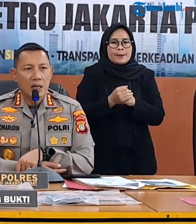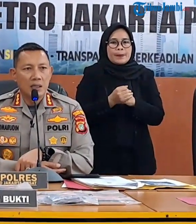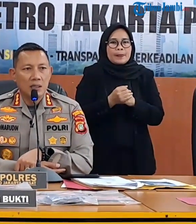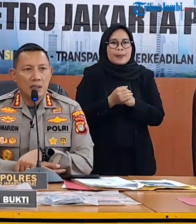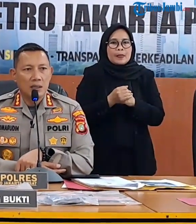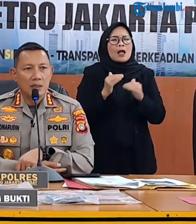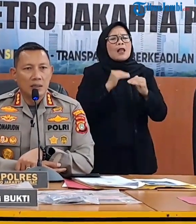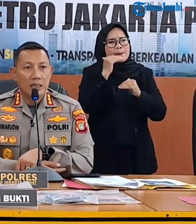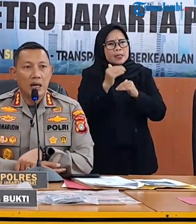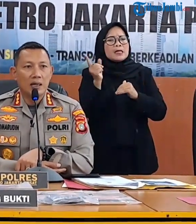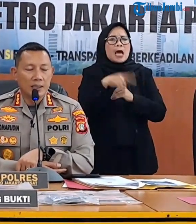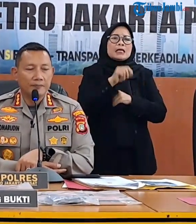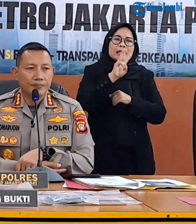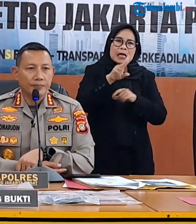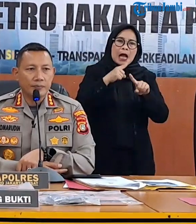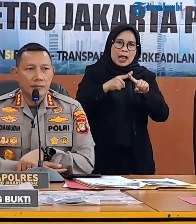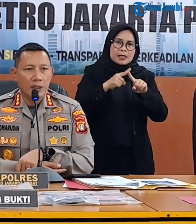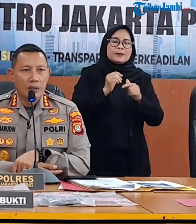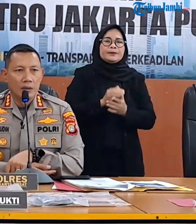lebih dari 3 kali.